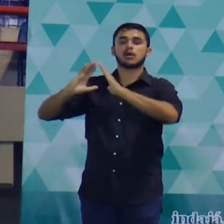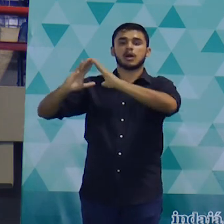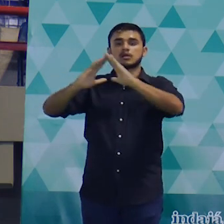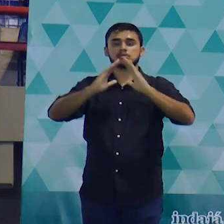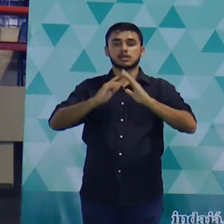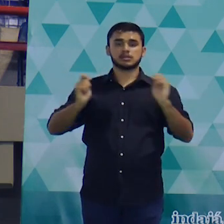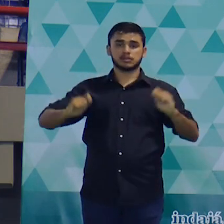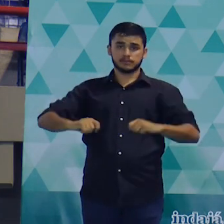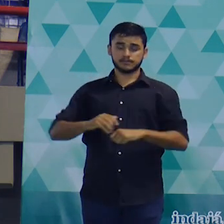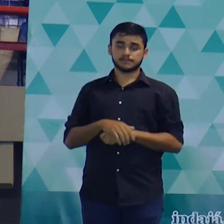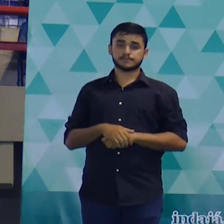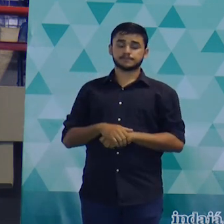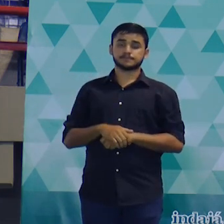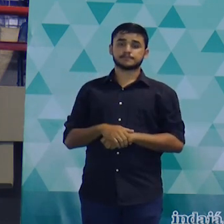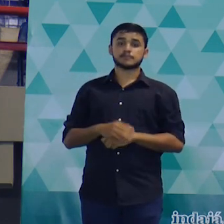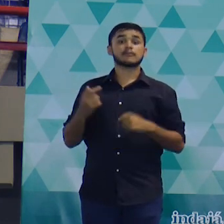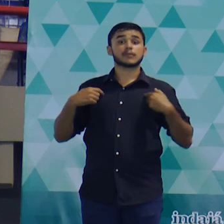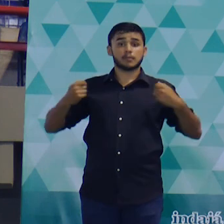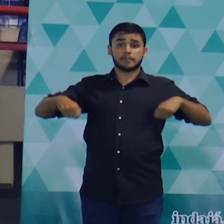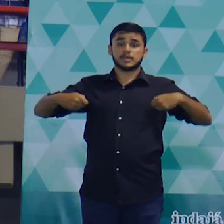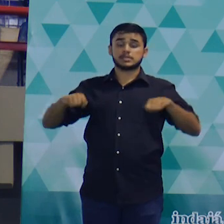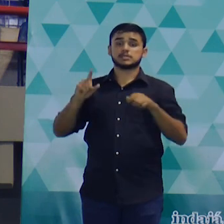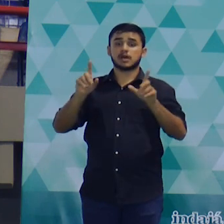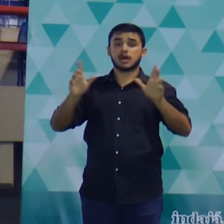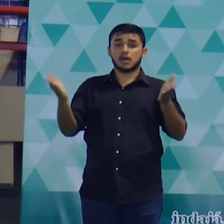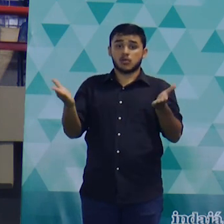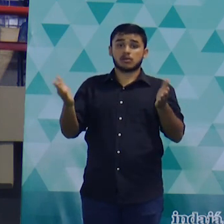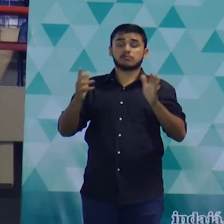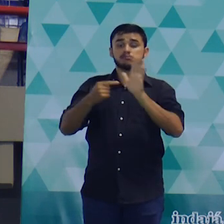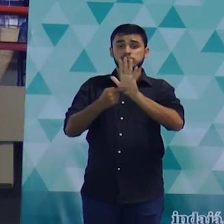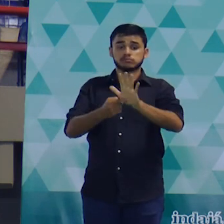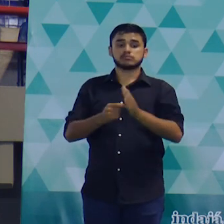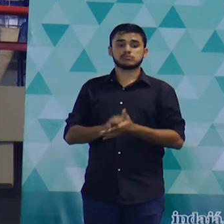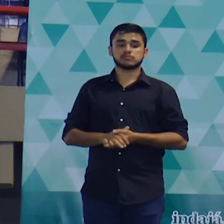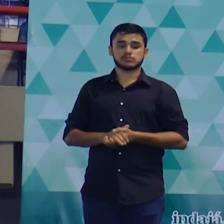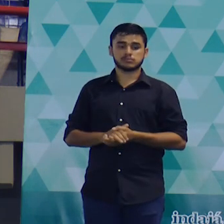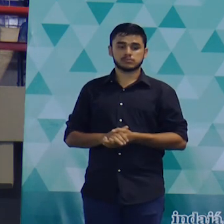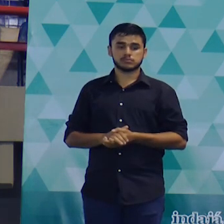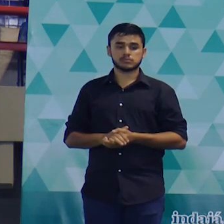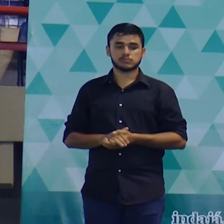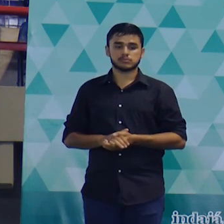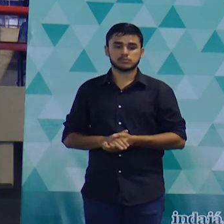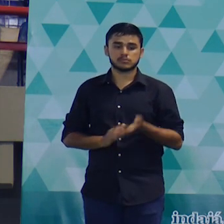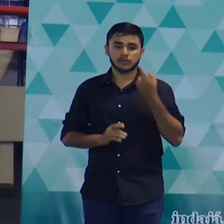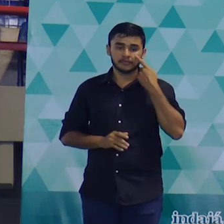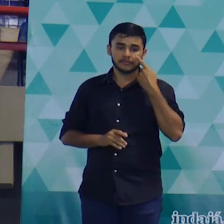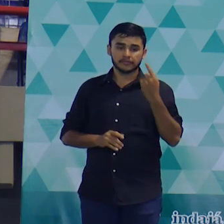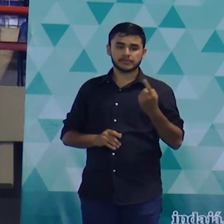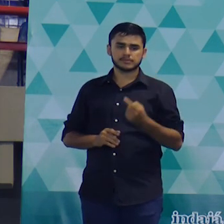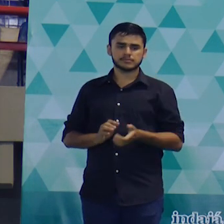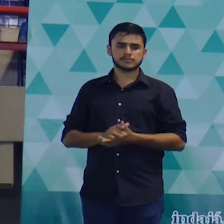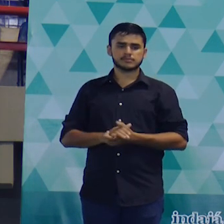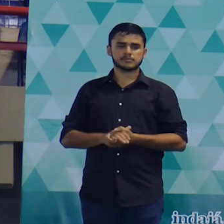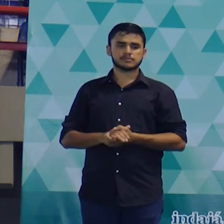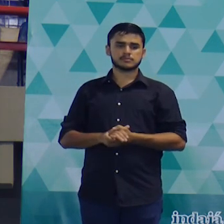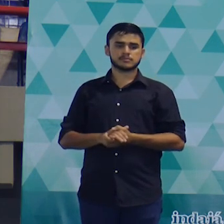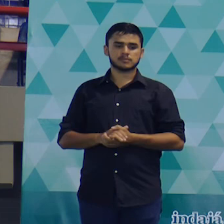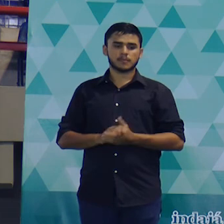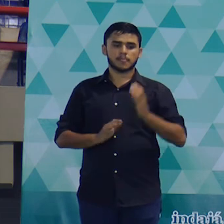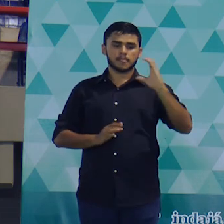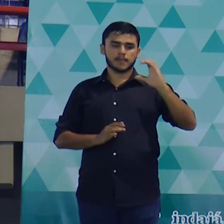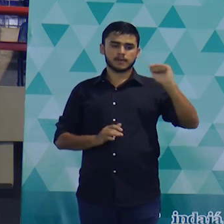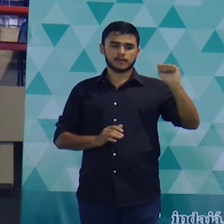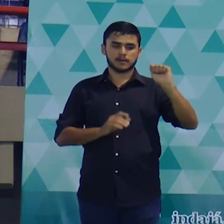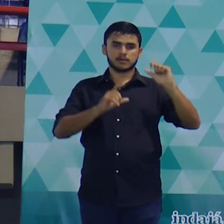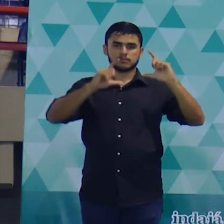Bom, vou ter que montar a equação. Hidróxido de cálcio vai reagir com sulfato de